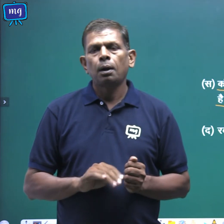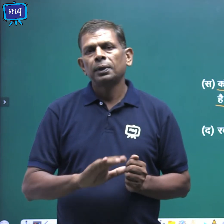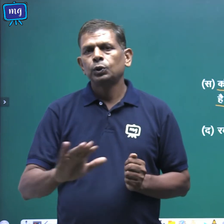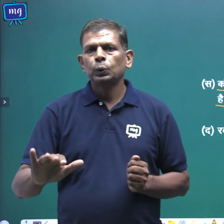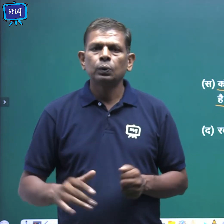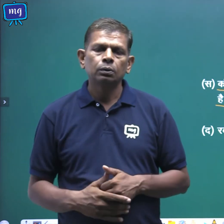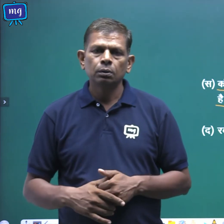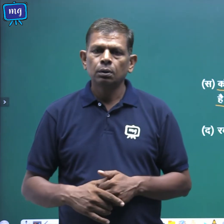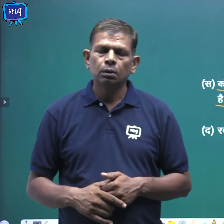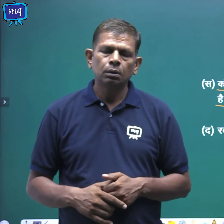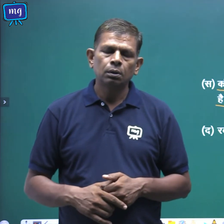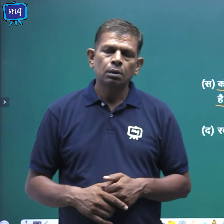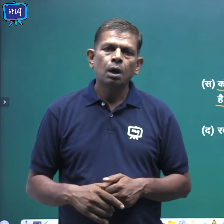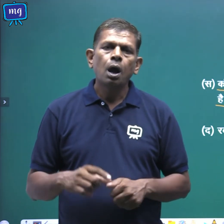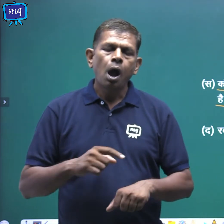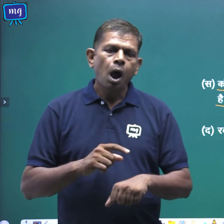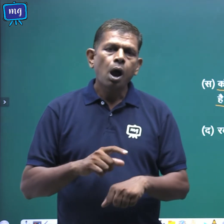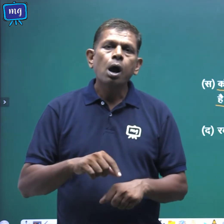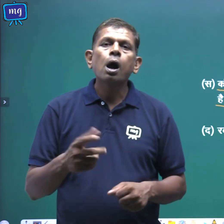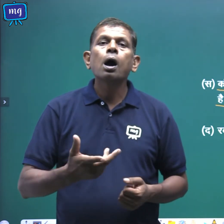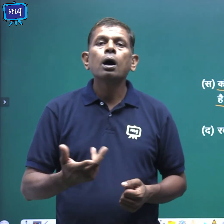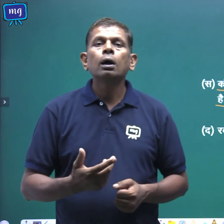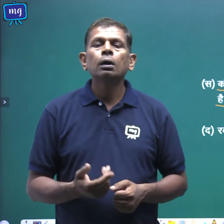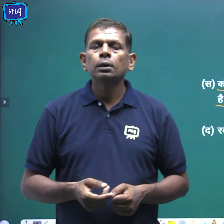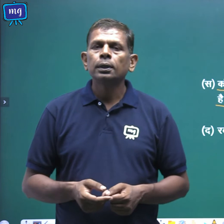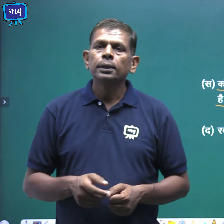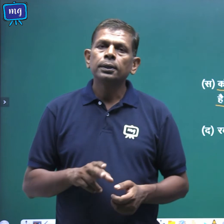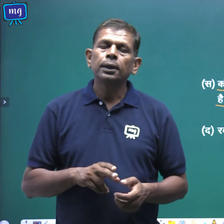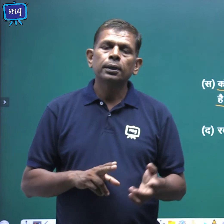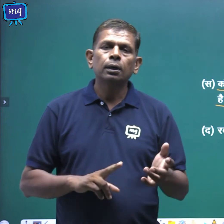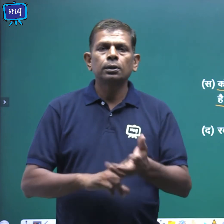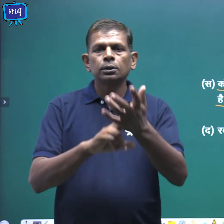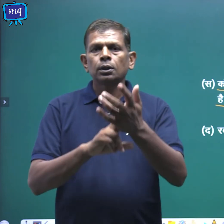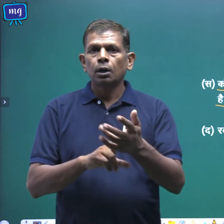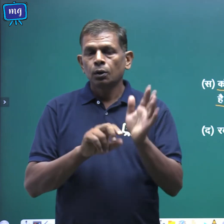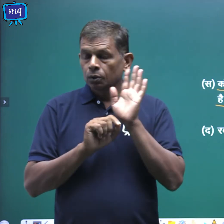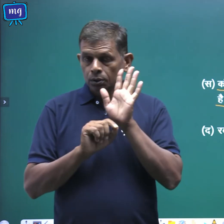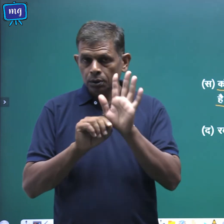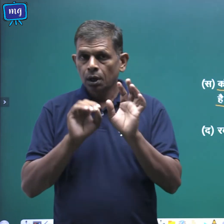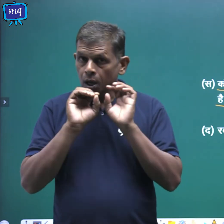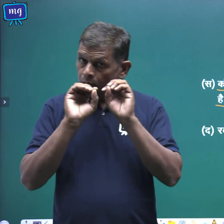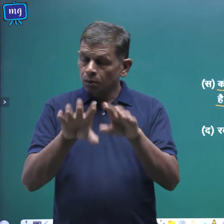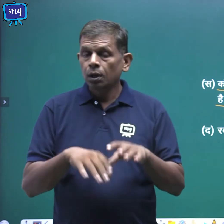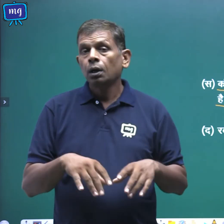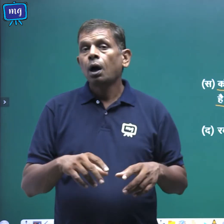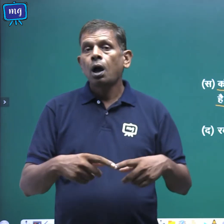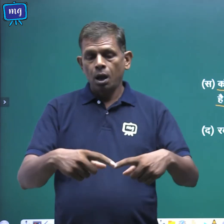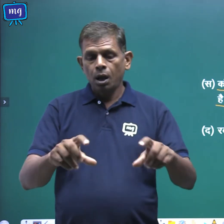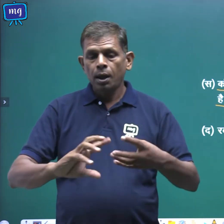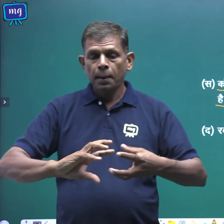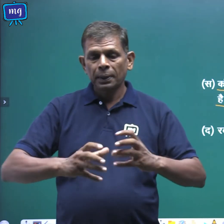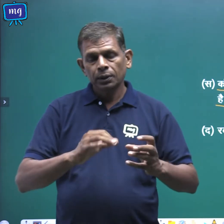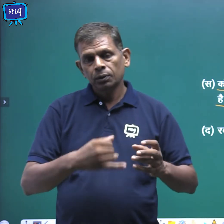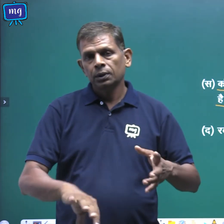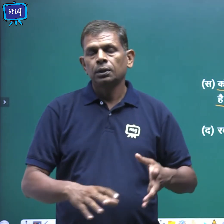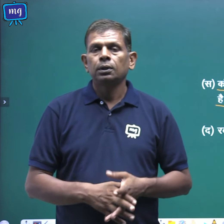बच्चों, कंपास क्या होती है? दिशा सूचक यंत्र। इसमें चुंबक का